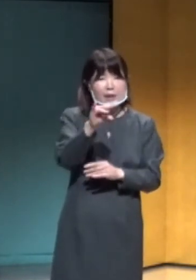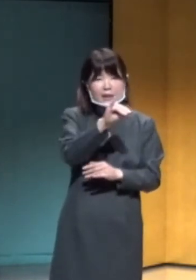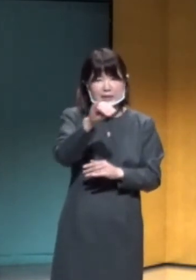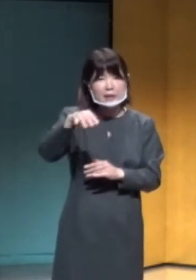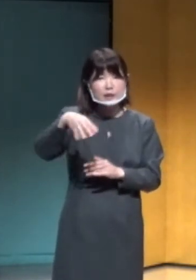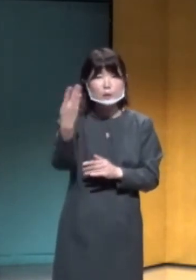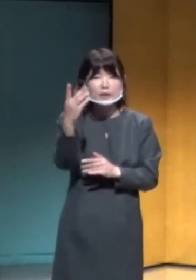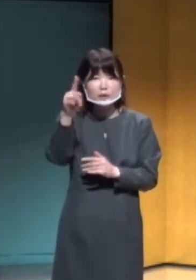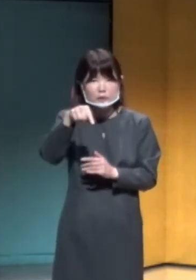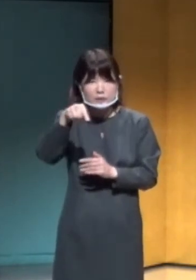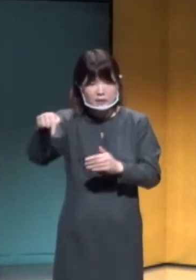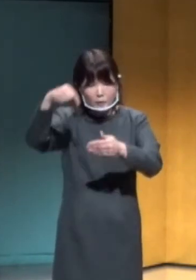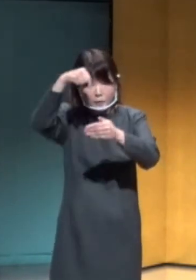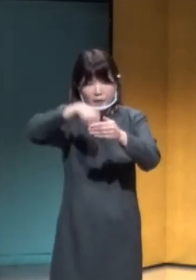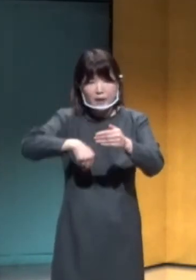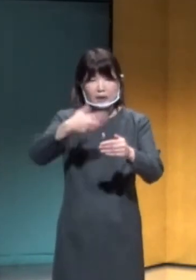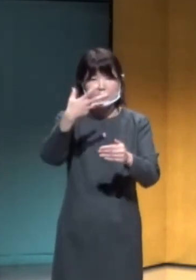ございますが、